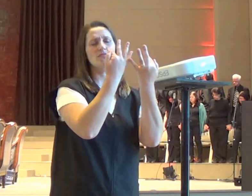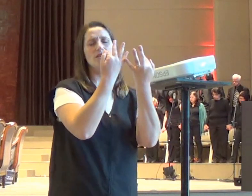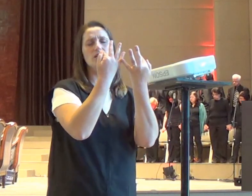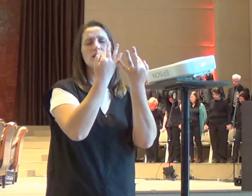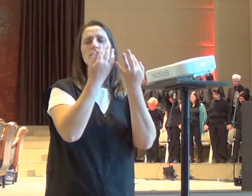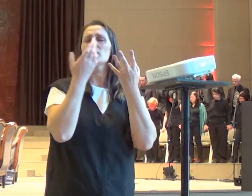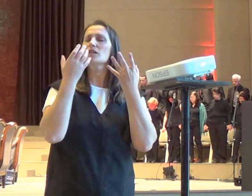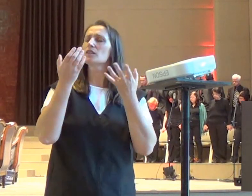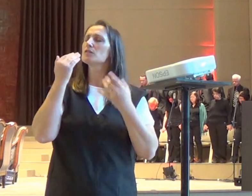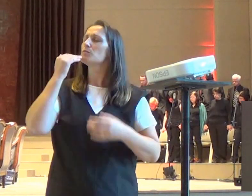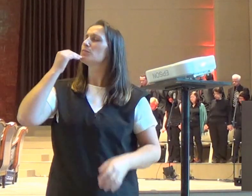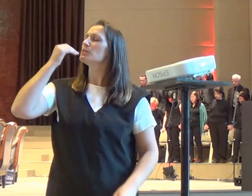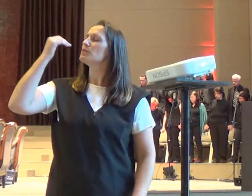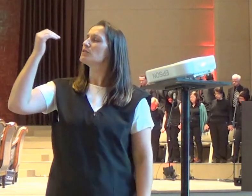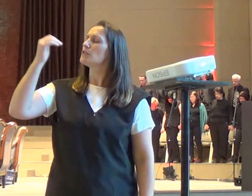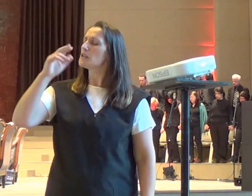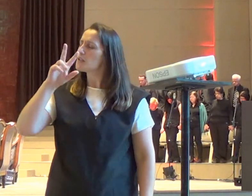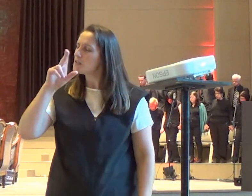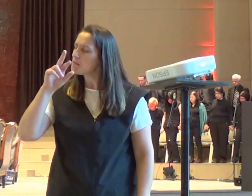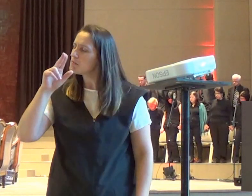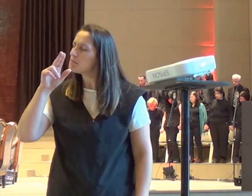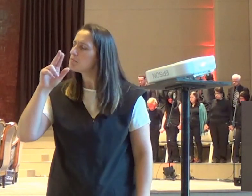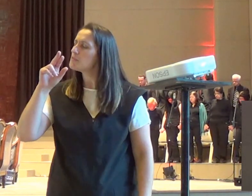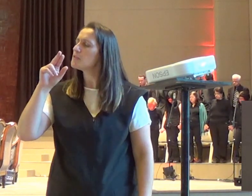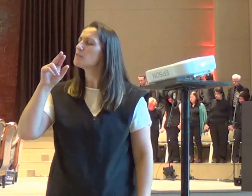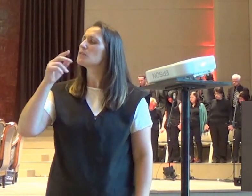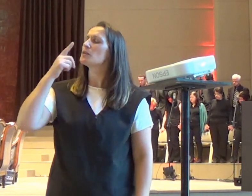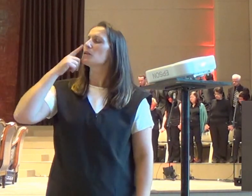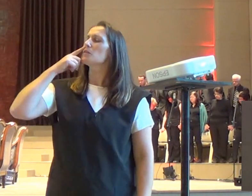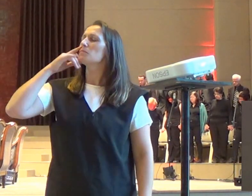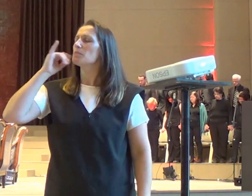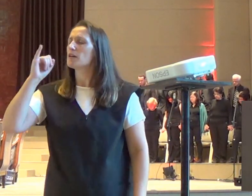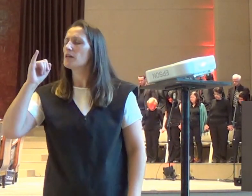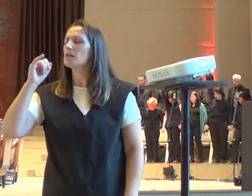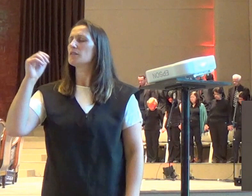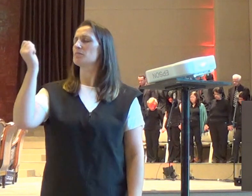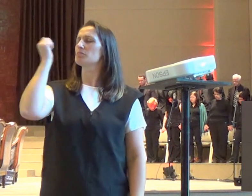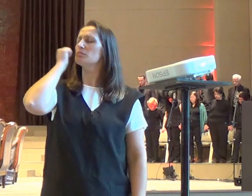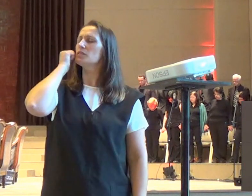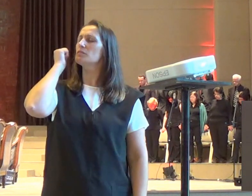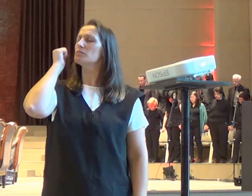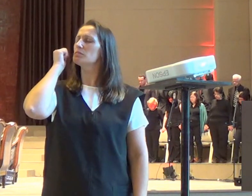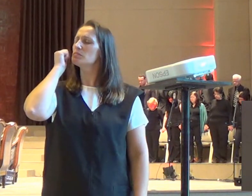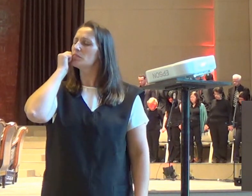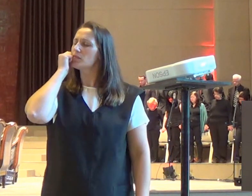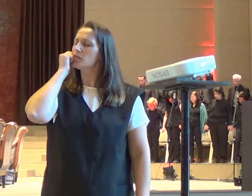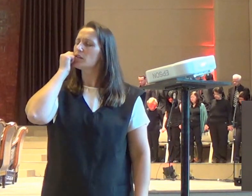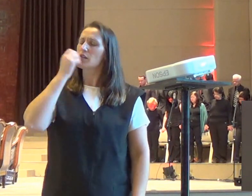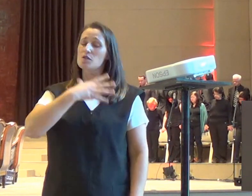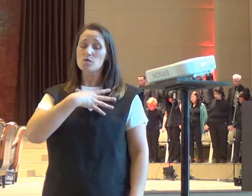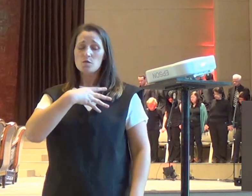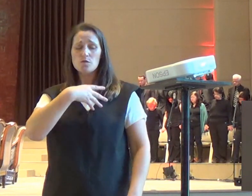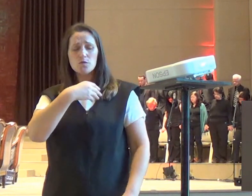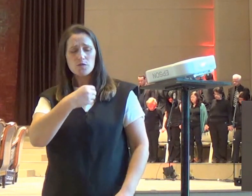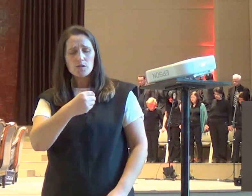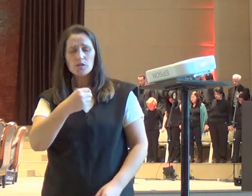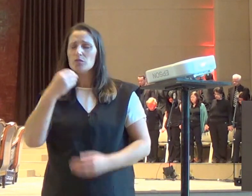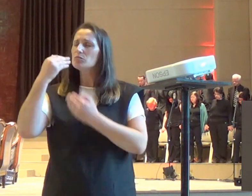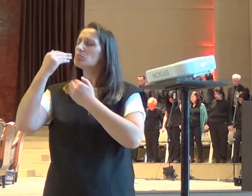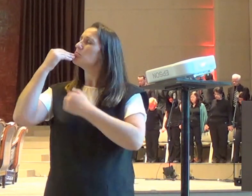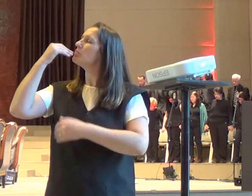senhor pelos irmãos quero pedir pelos pais pelas mães quero pedir pelos filhos pelos